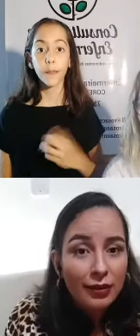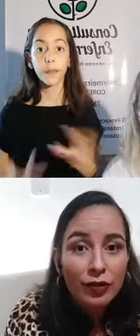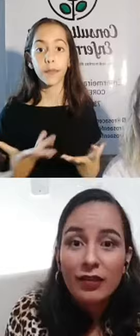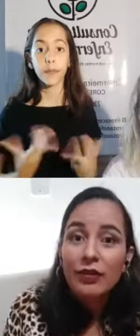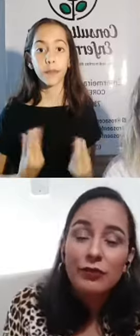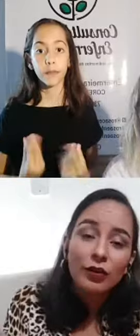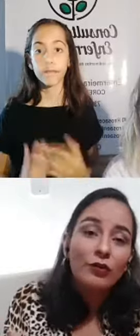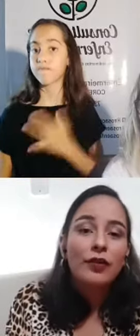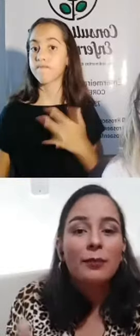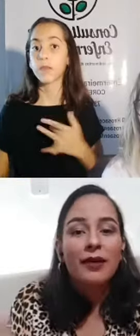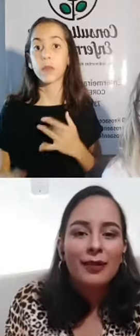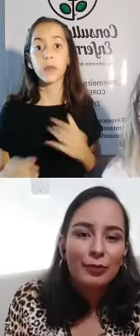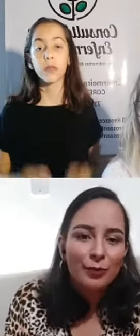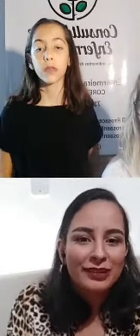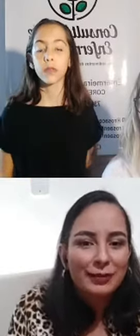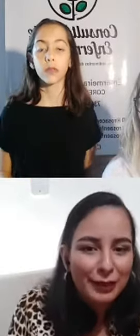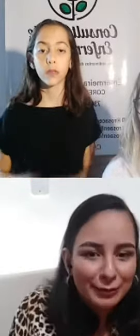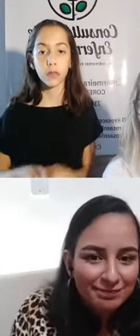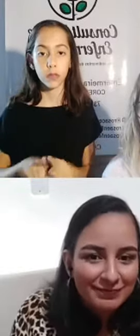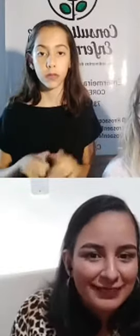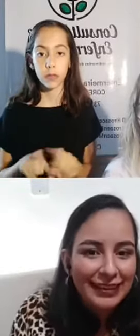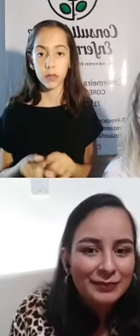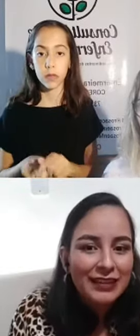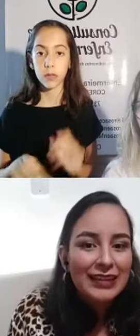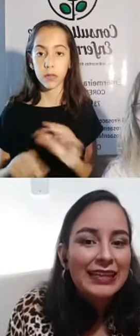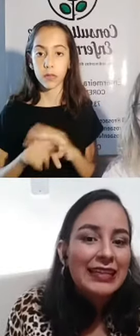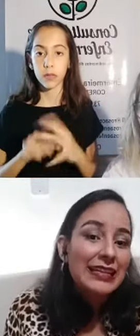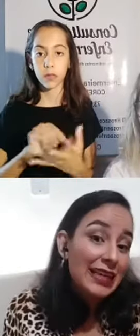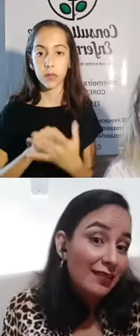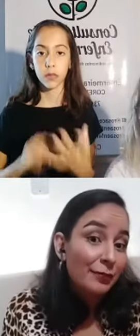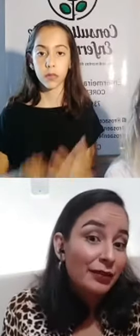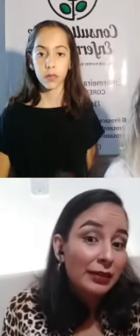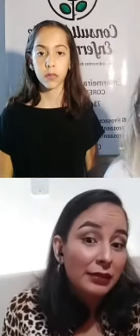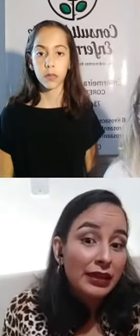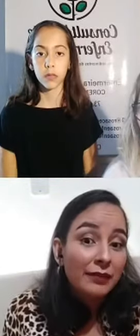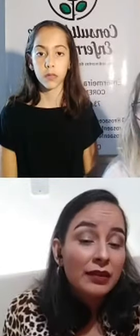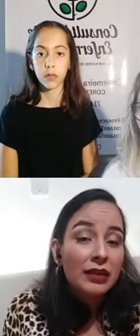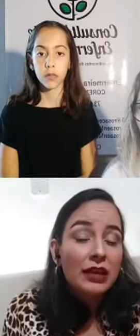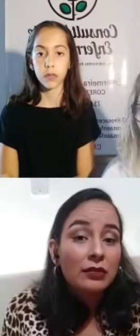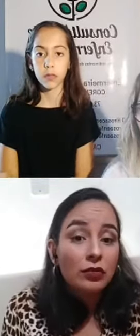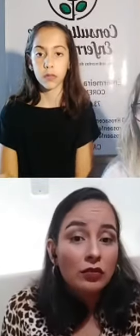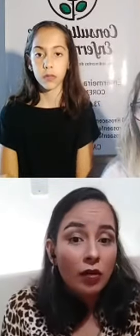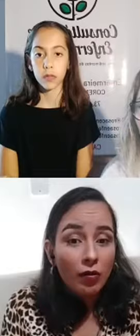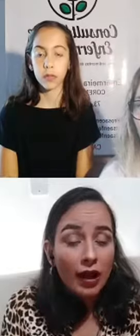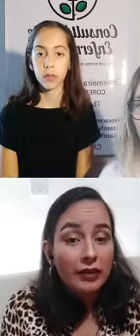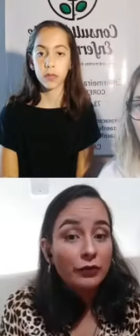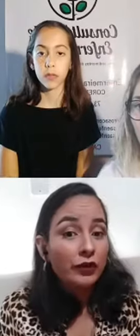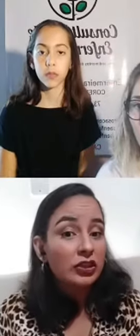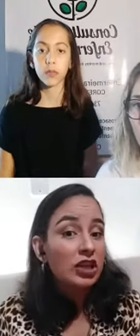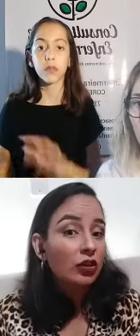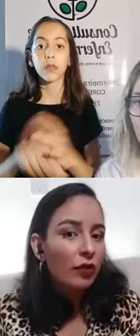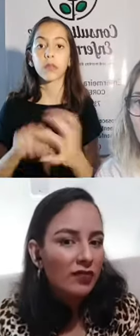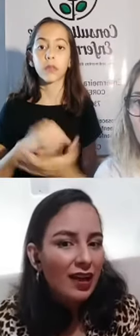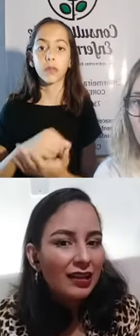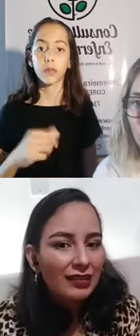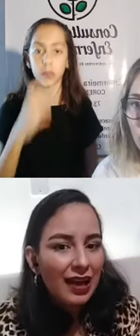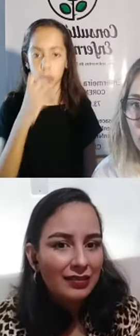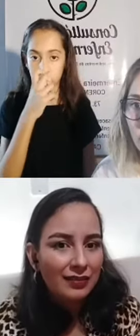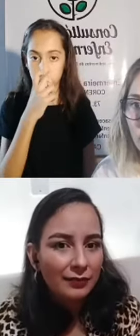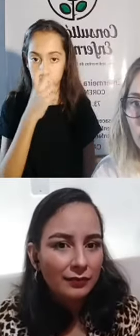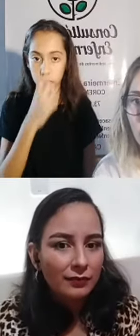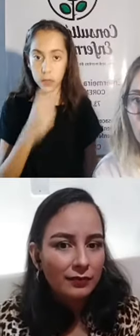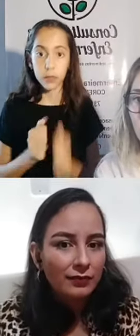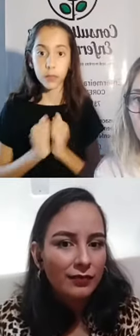na nossa vã filosofia, passar por uma pandemia, né? Exato. E que essa pandemia ia nos colocar de frente a novas